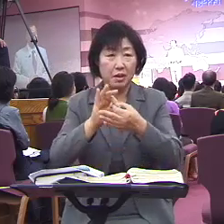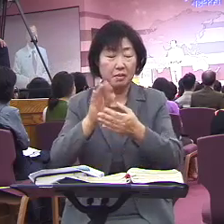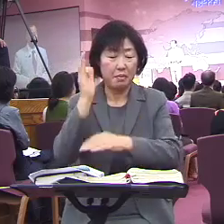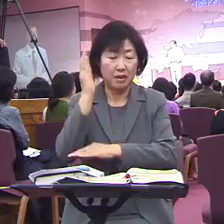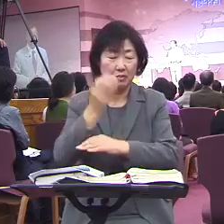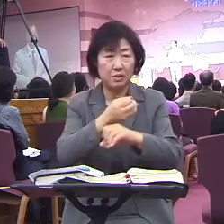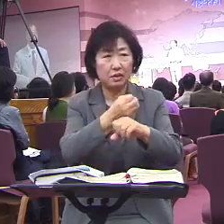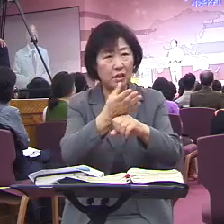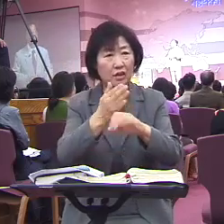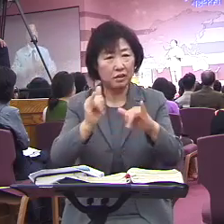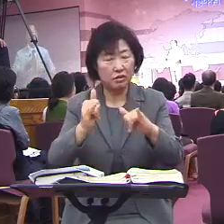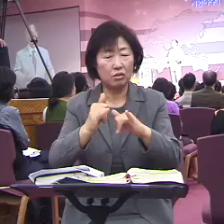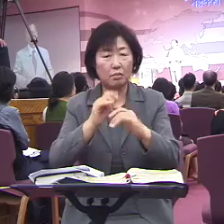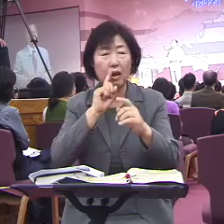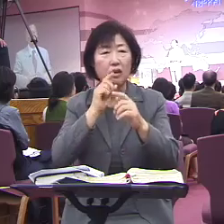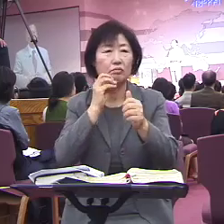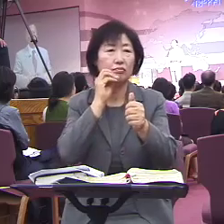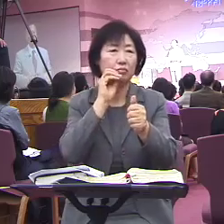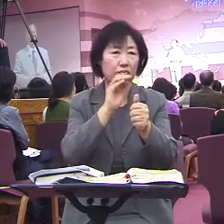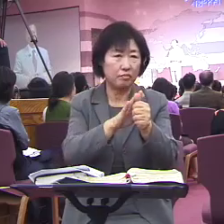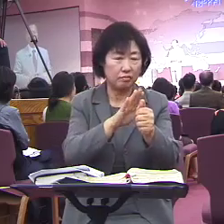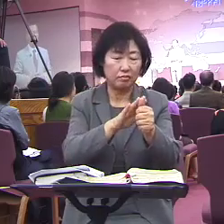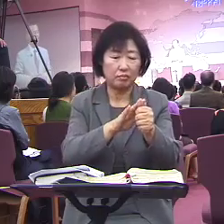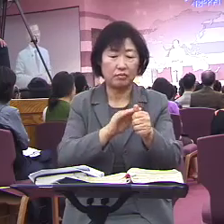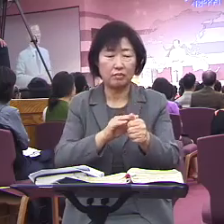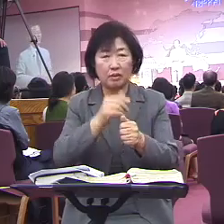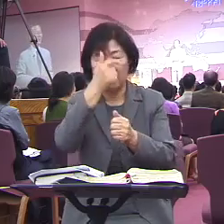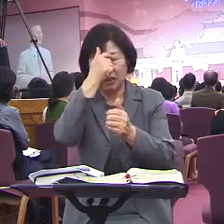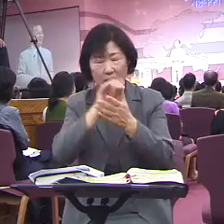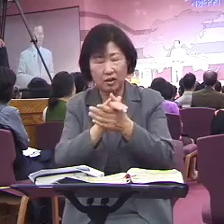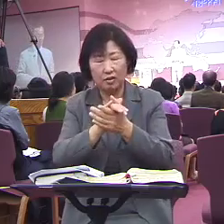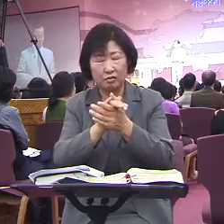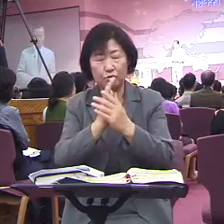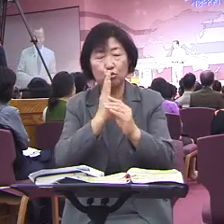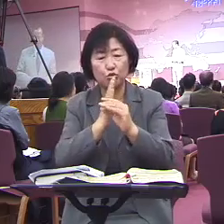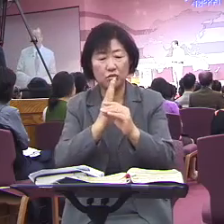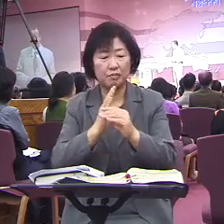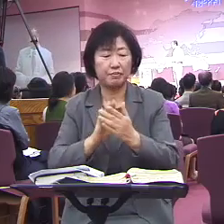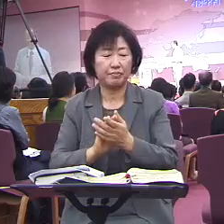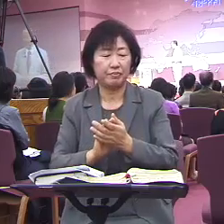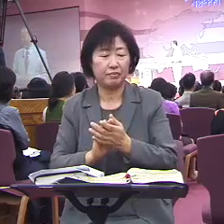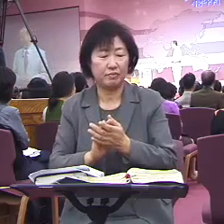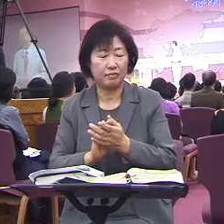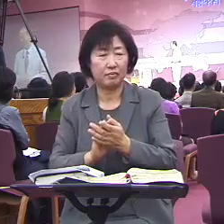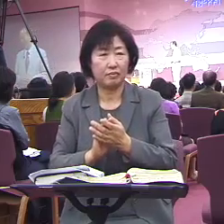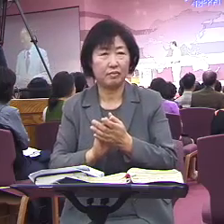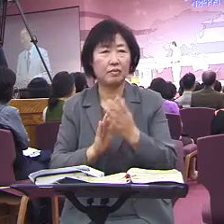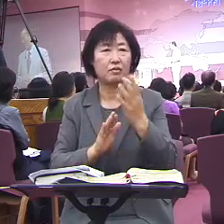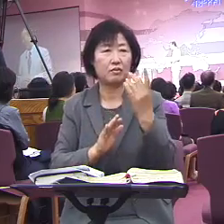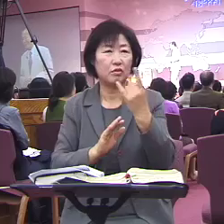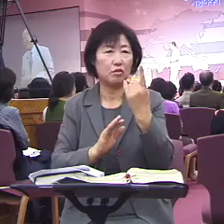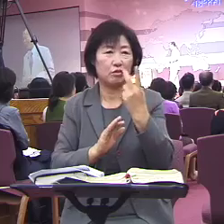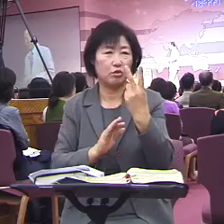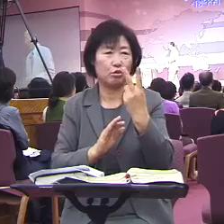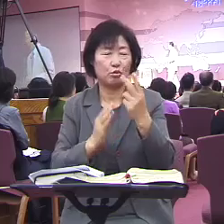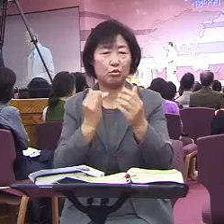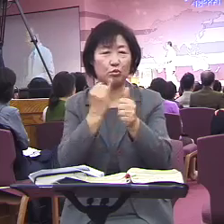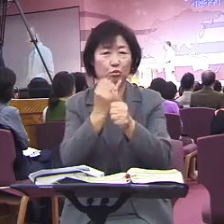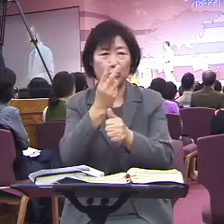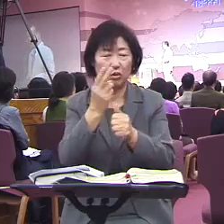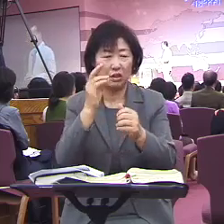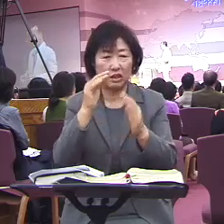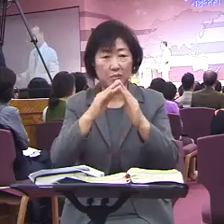말씀을 전하는 사람으로서 말해줘야지. 그게 사랑이라는 거죠. 그래서 기도하는 가운데 그들을 찾아가서 집에